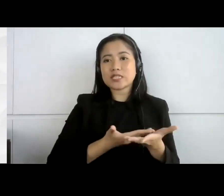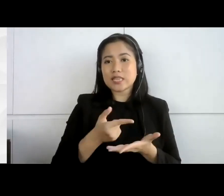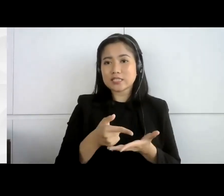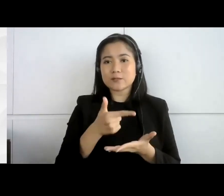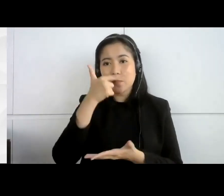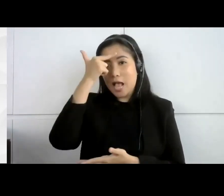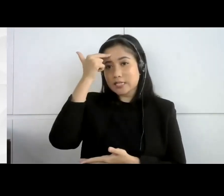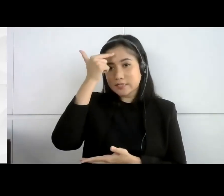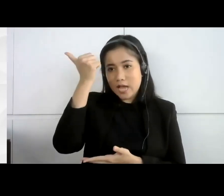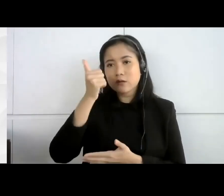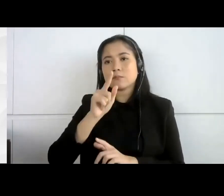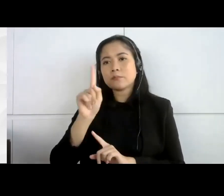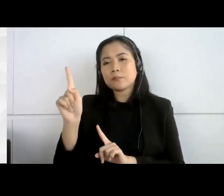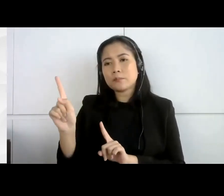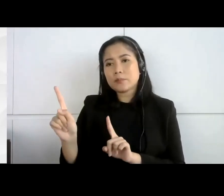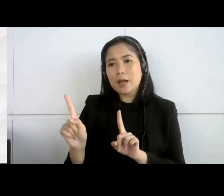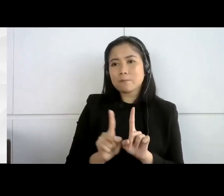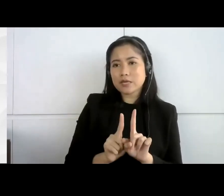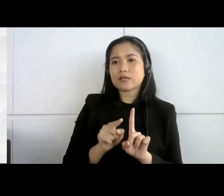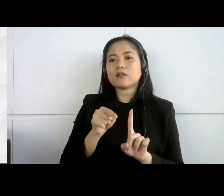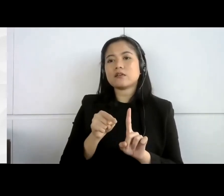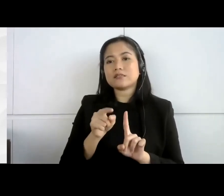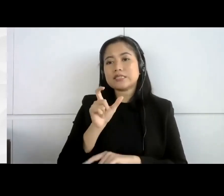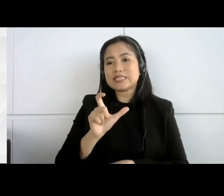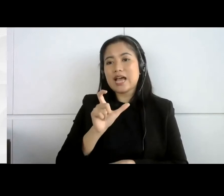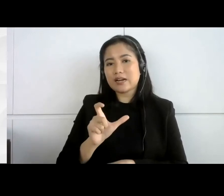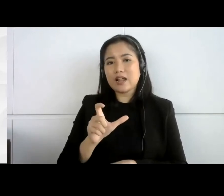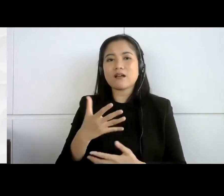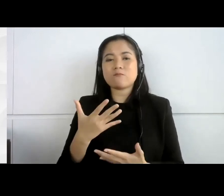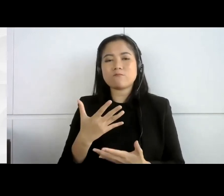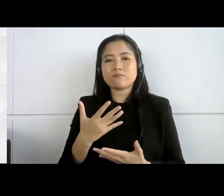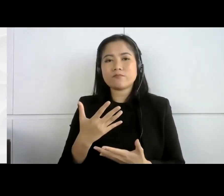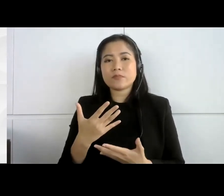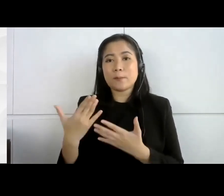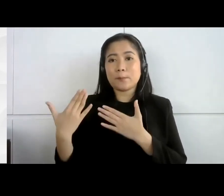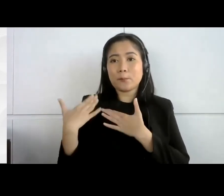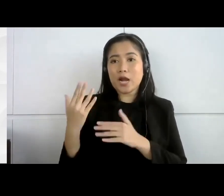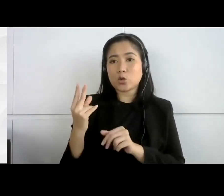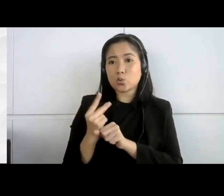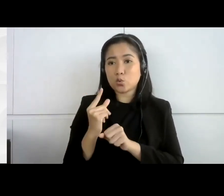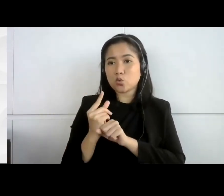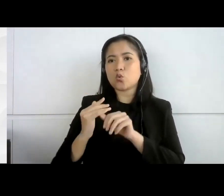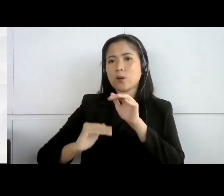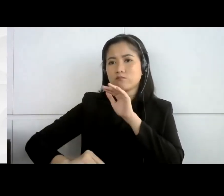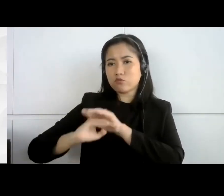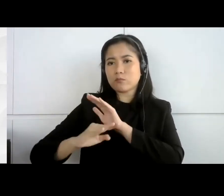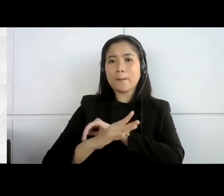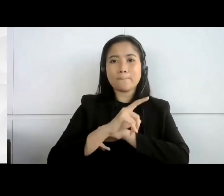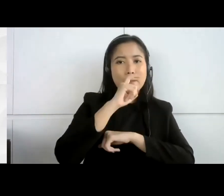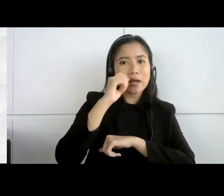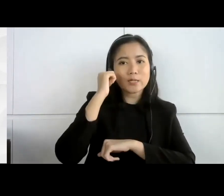pembelajaran dan pendampingan bagaimana mengoptimalkan peran guru, peran orang